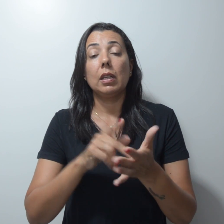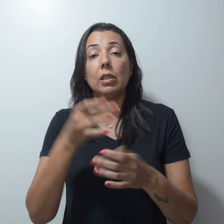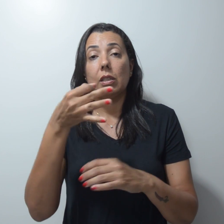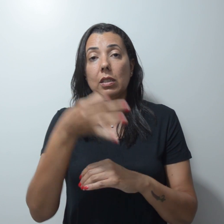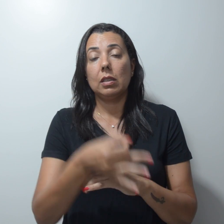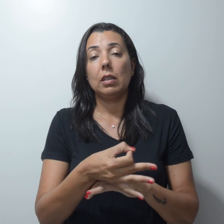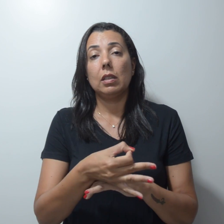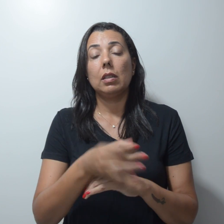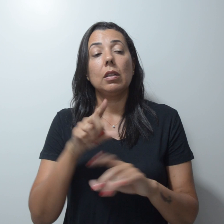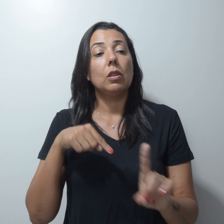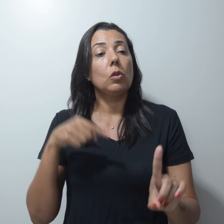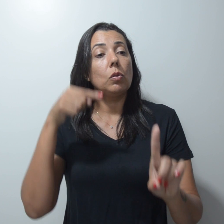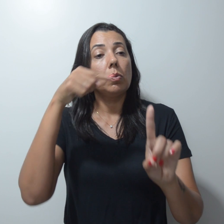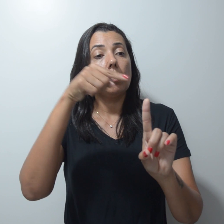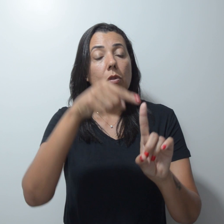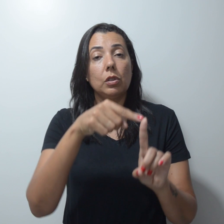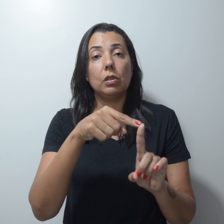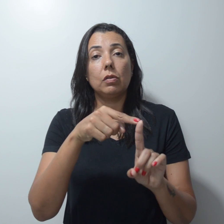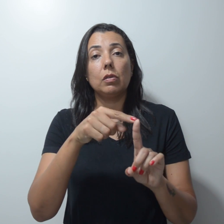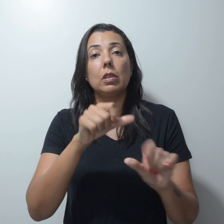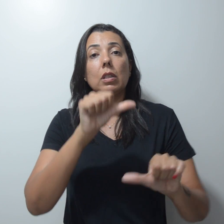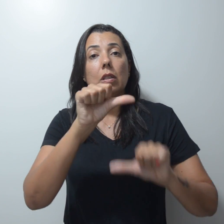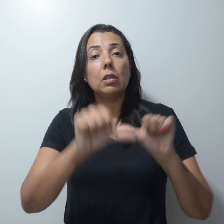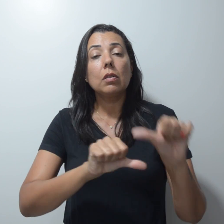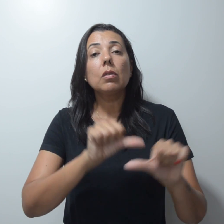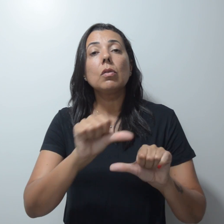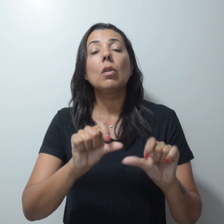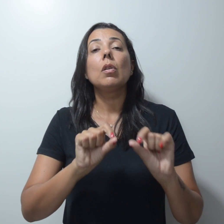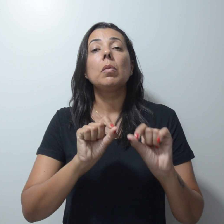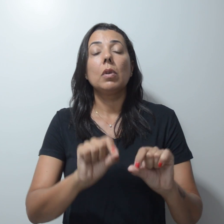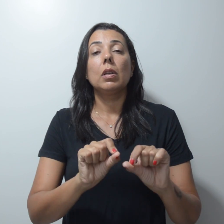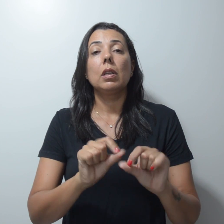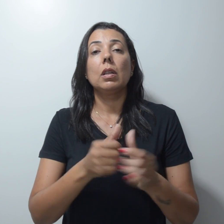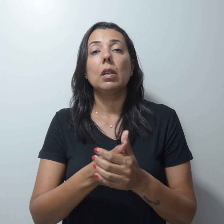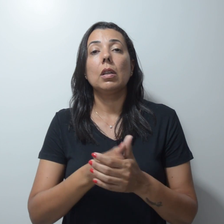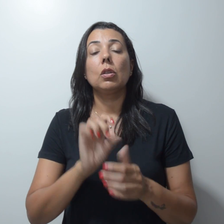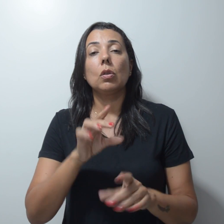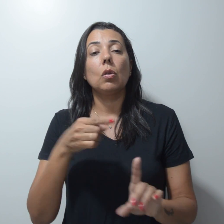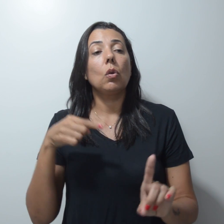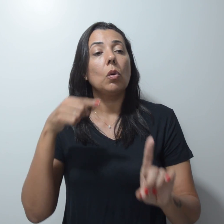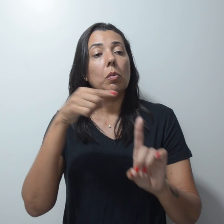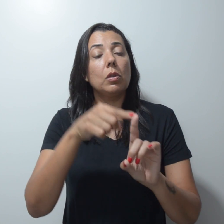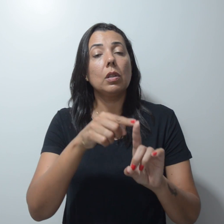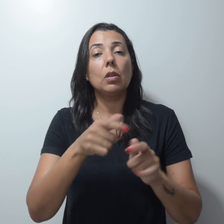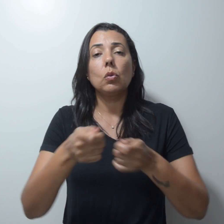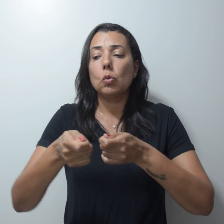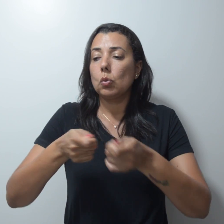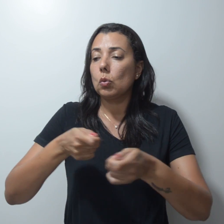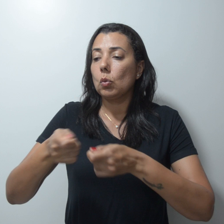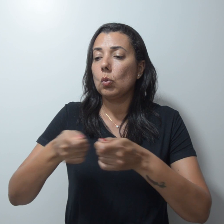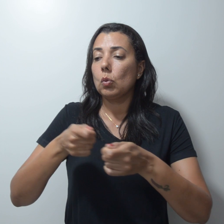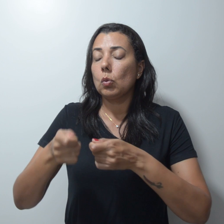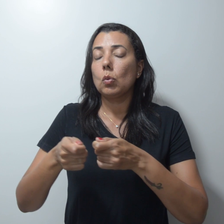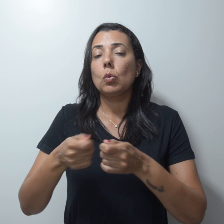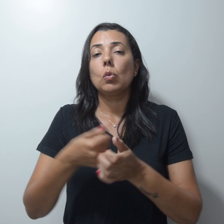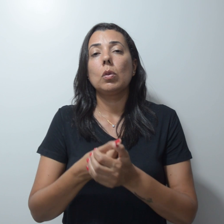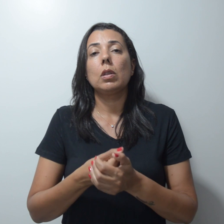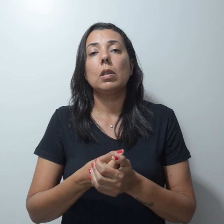e objetiva, transformam-se em meros objetos de manipulação na mão dos